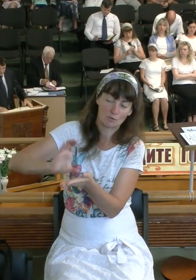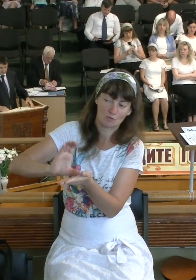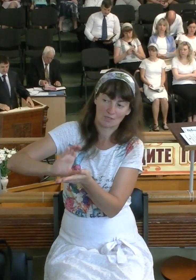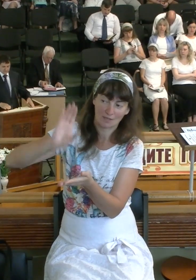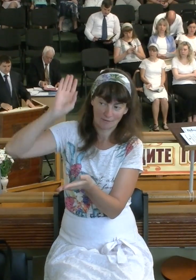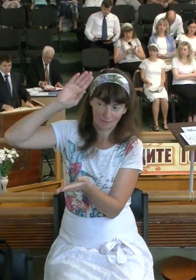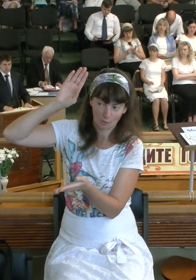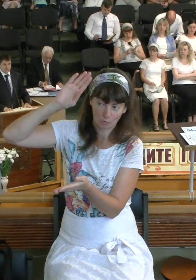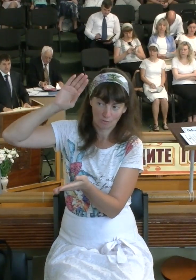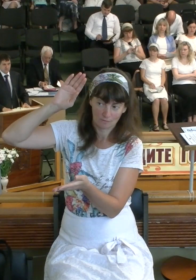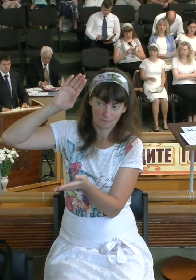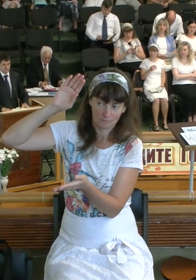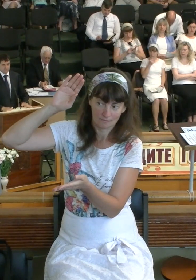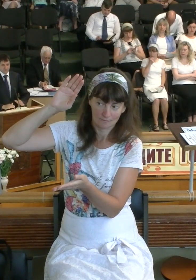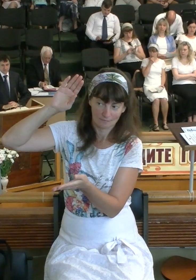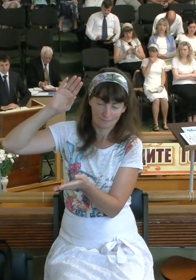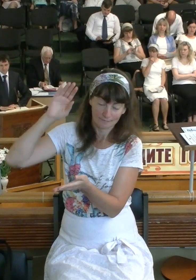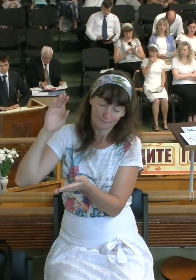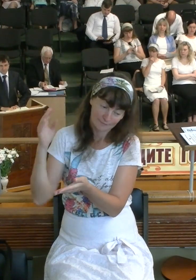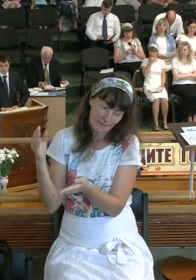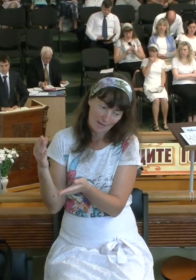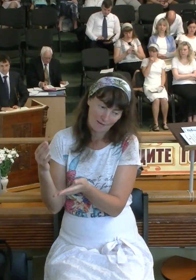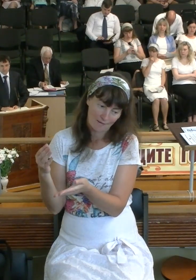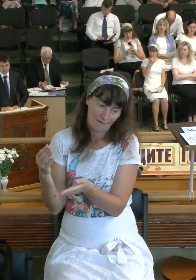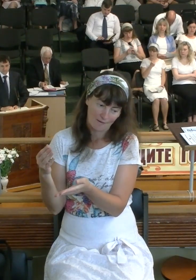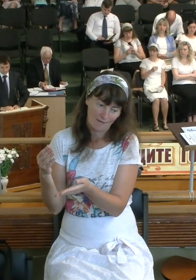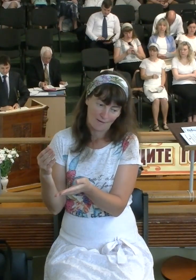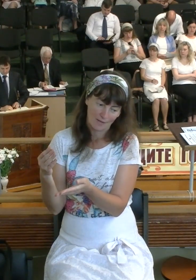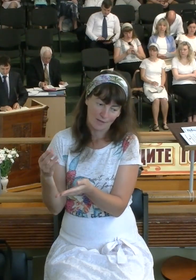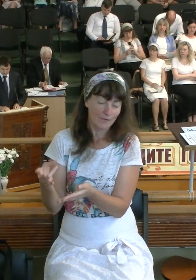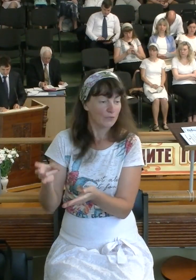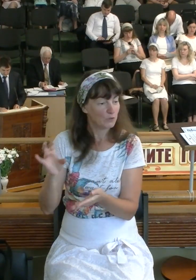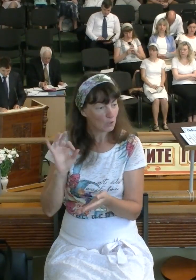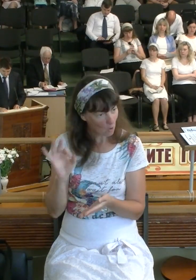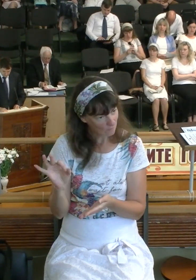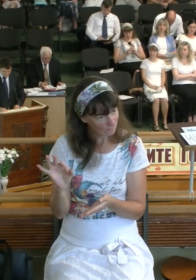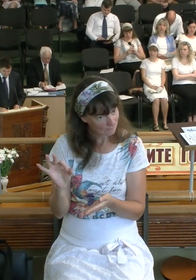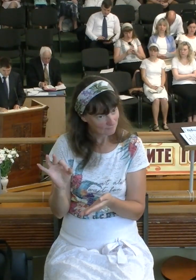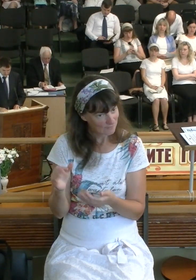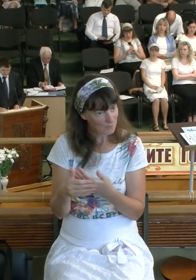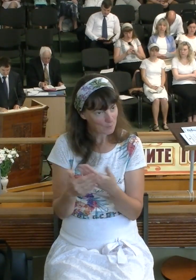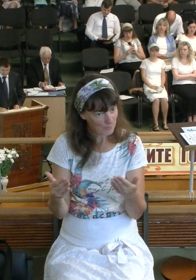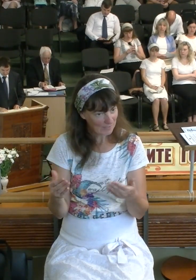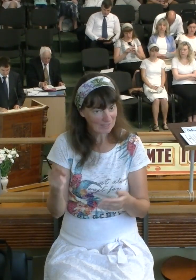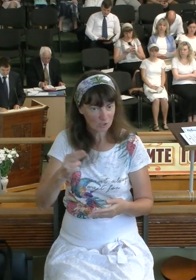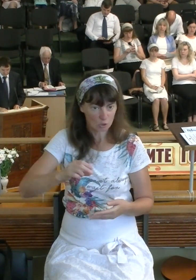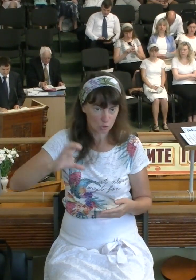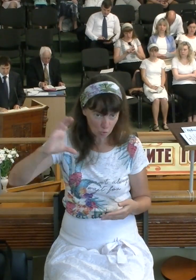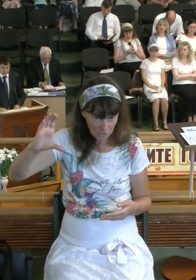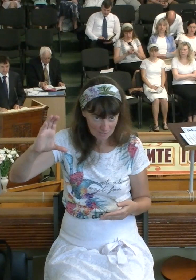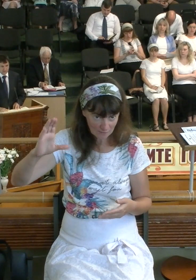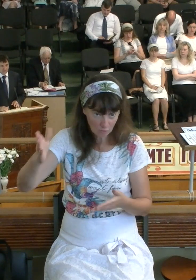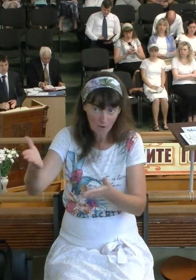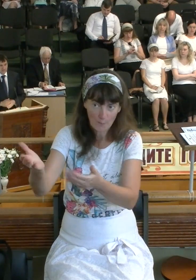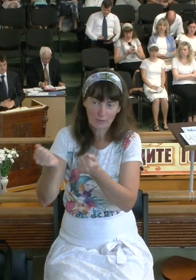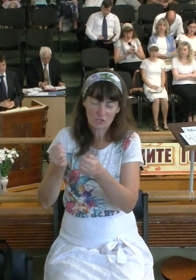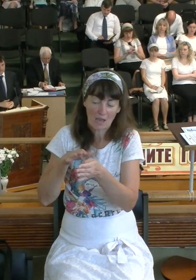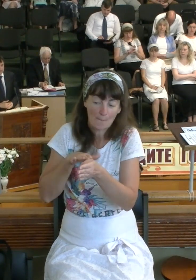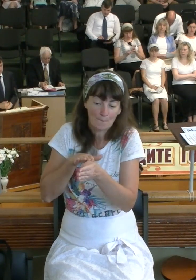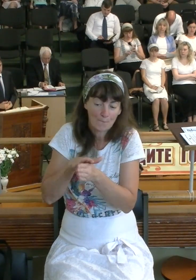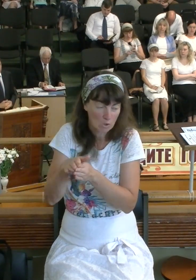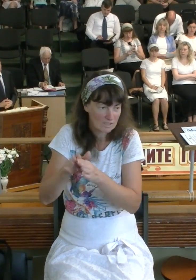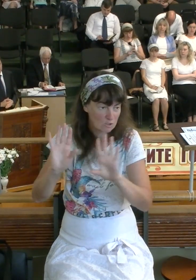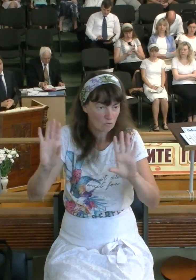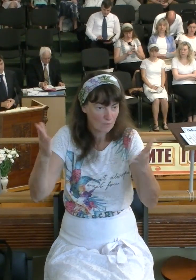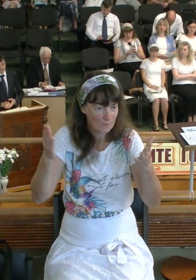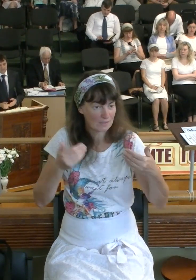на самом деле Духа Святого мы получаем полностью в момент нашего покаяния. Если